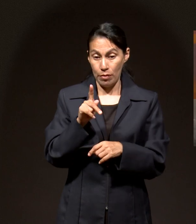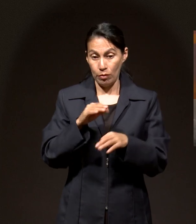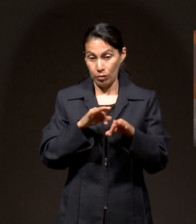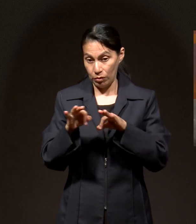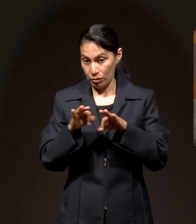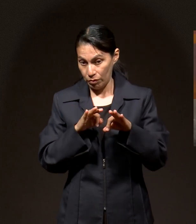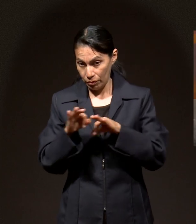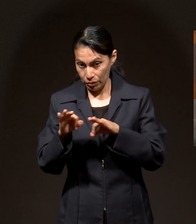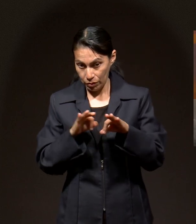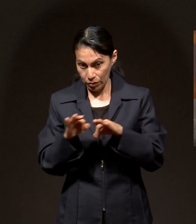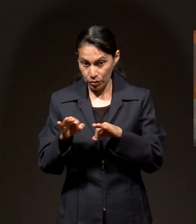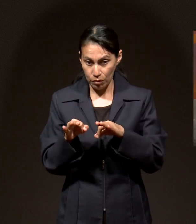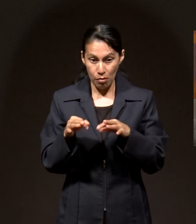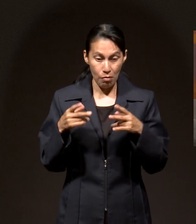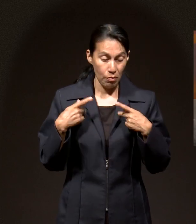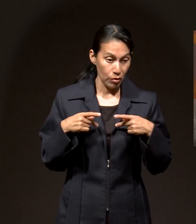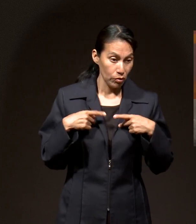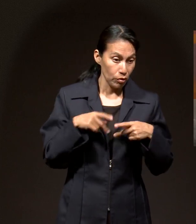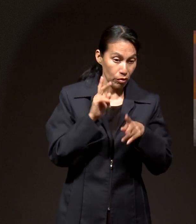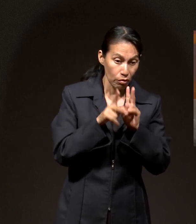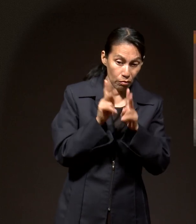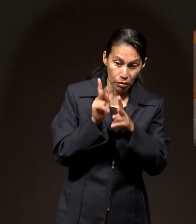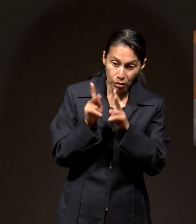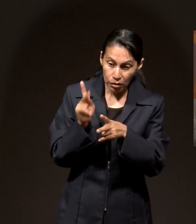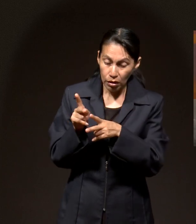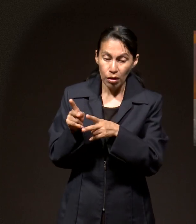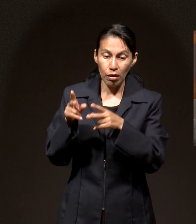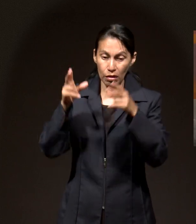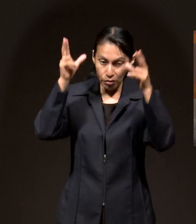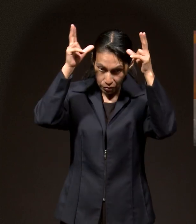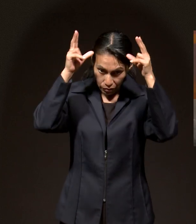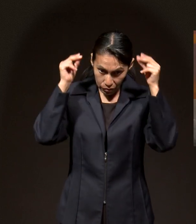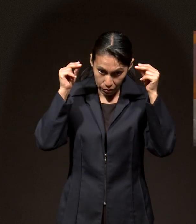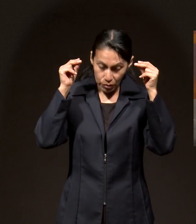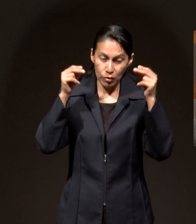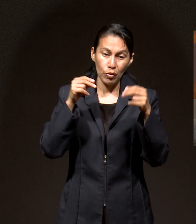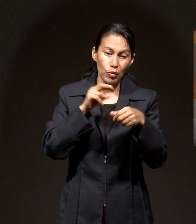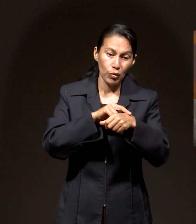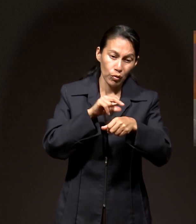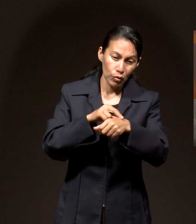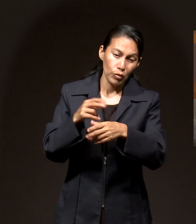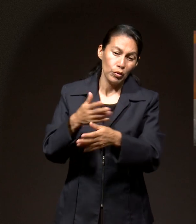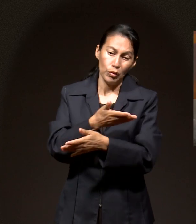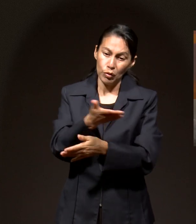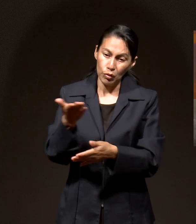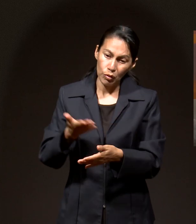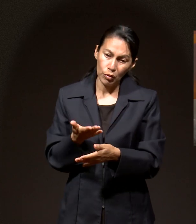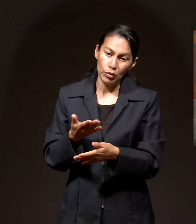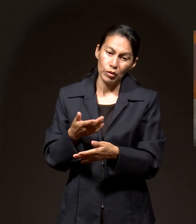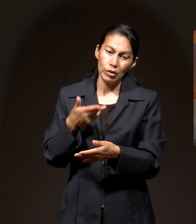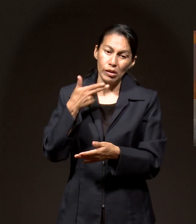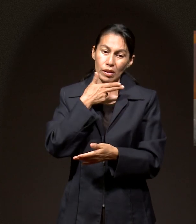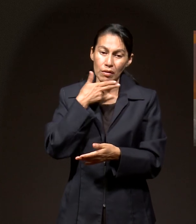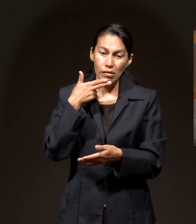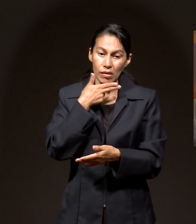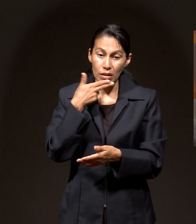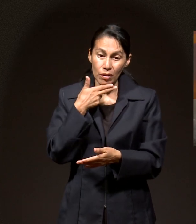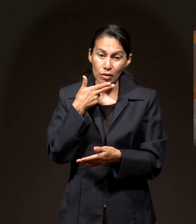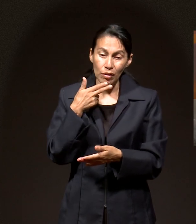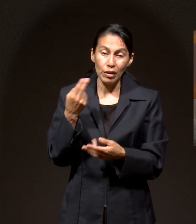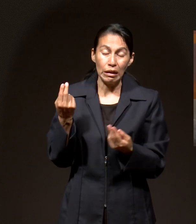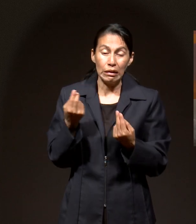inglés, pero el trabajo, el trato con el paciente, con los enfermeros, es en hebreo y es como aprender a